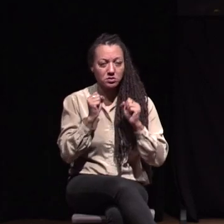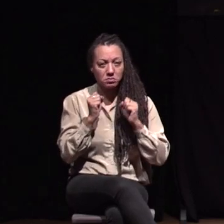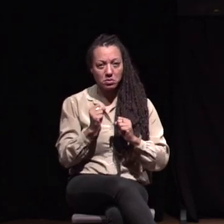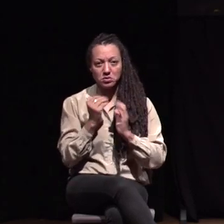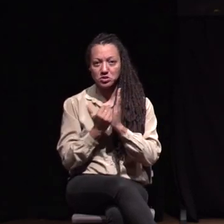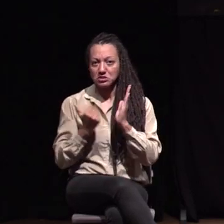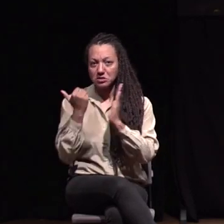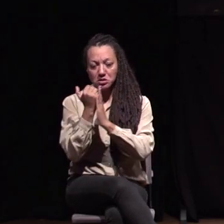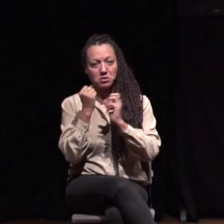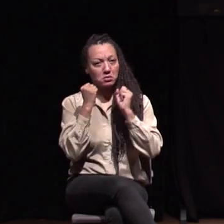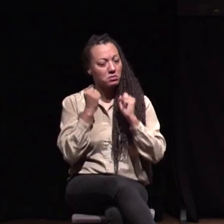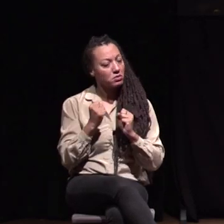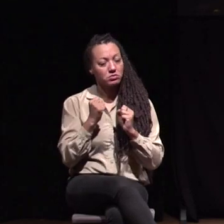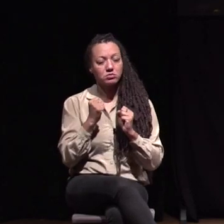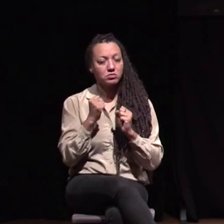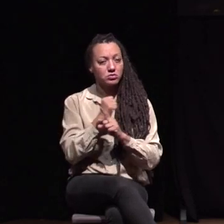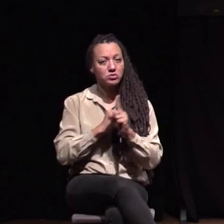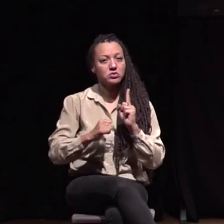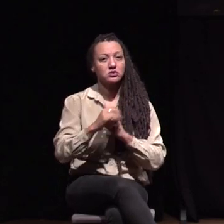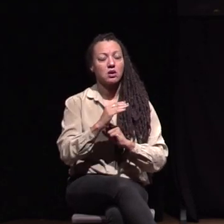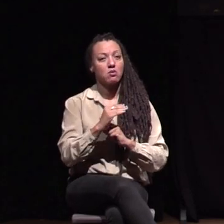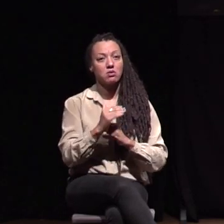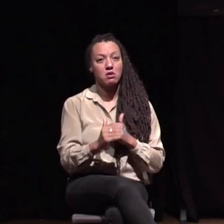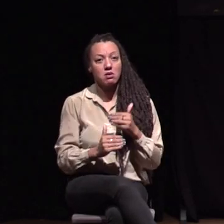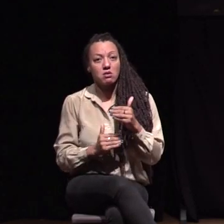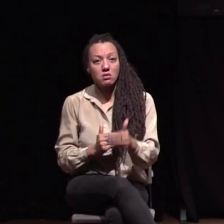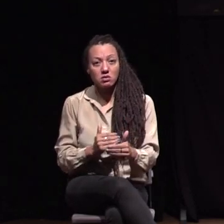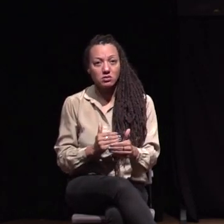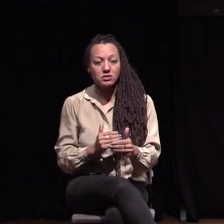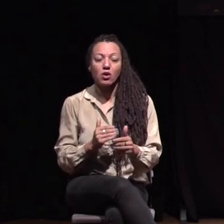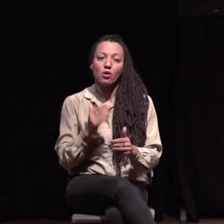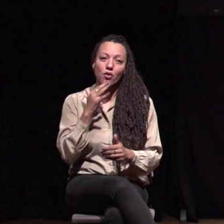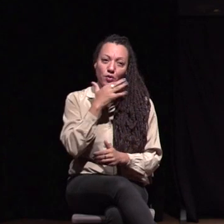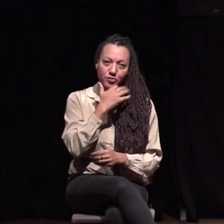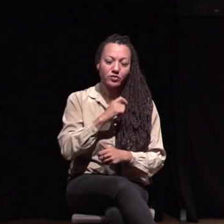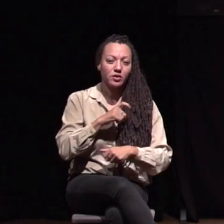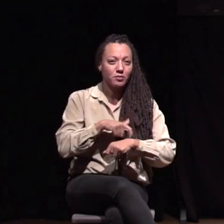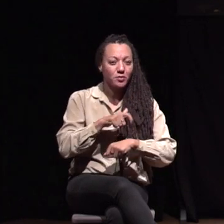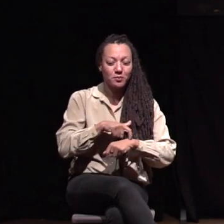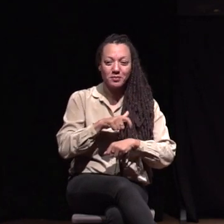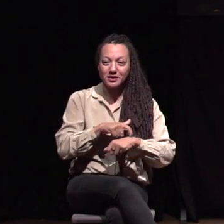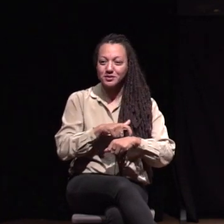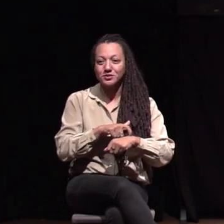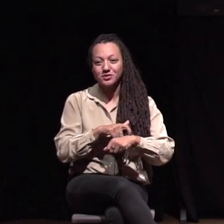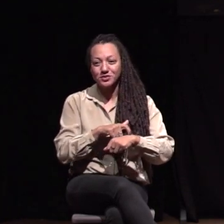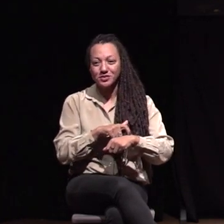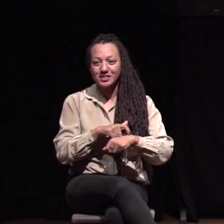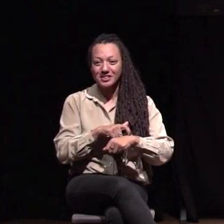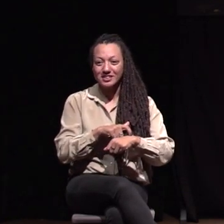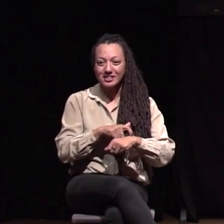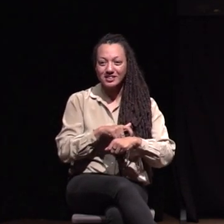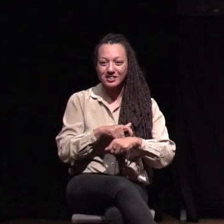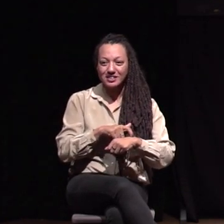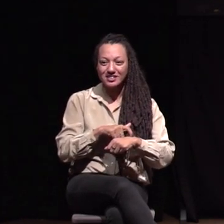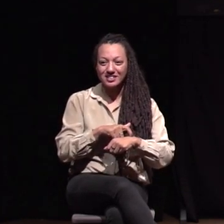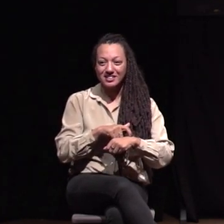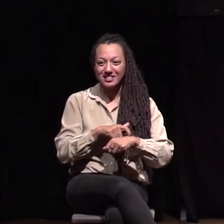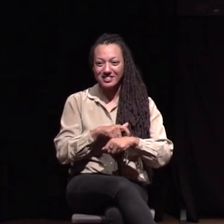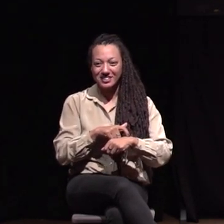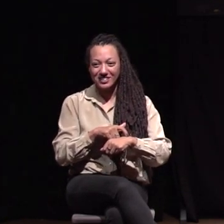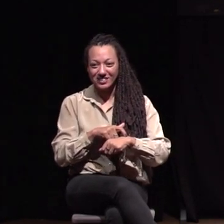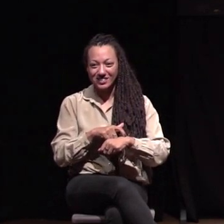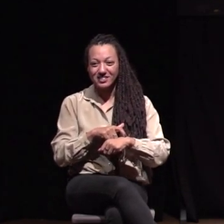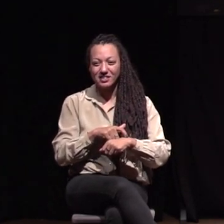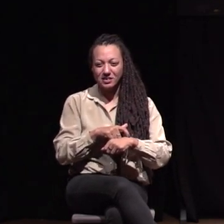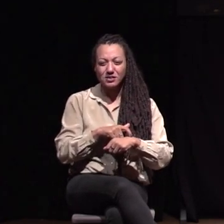avanços sociais. Talvez nós estejamos num momento meio sisífico, que a pedra está rolando para trás, caindo no